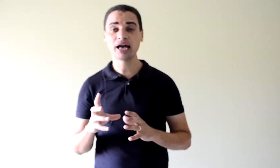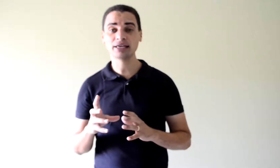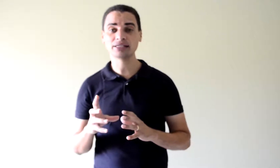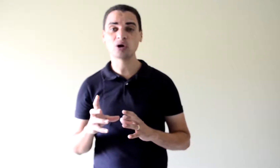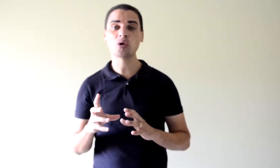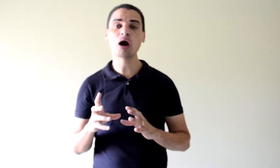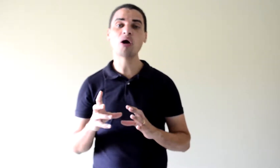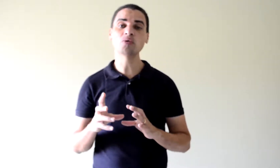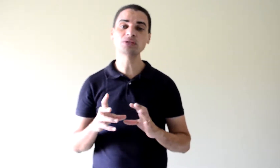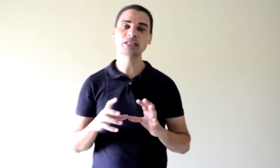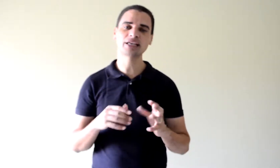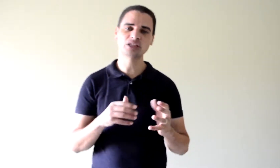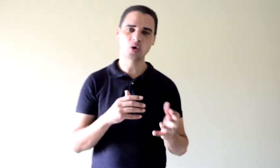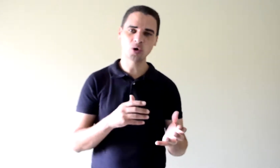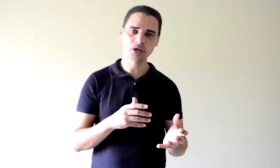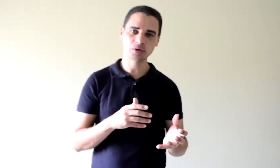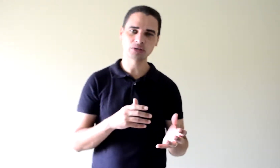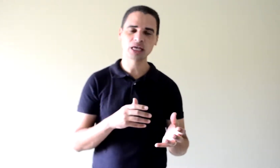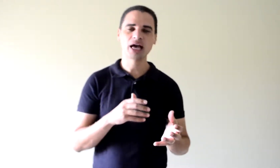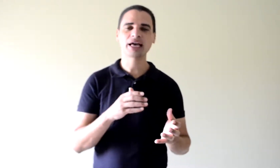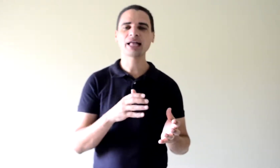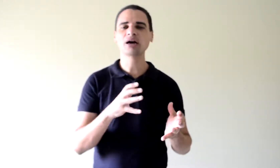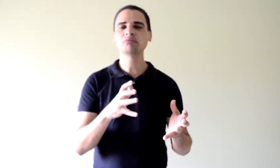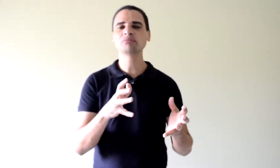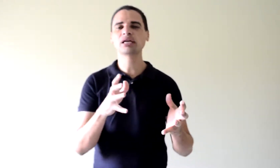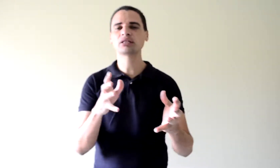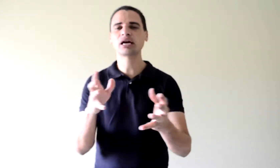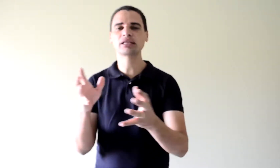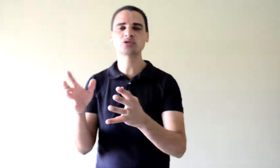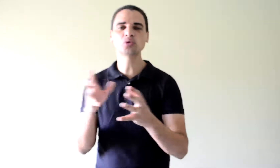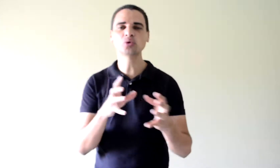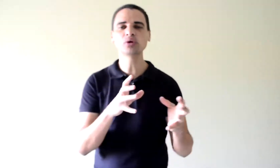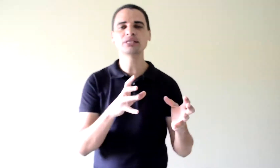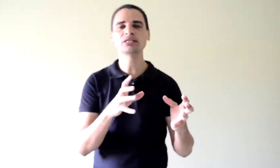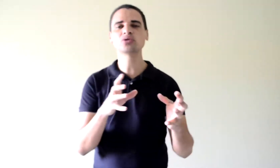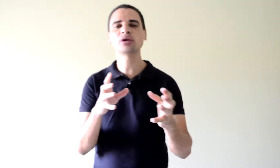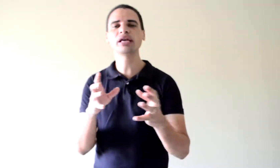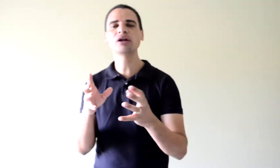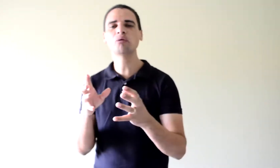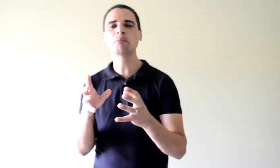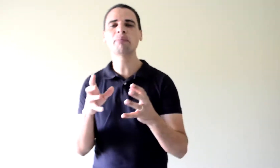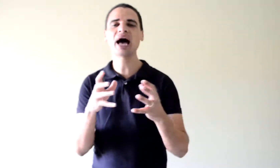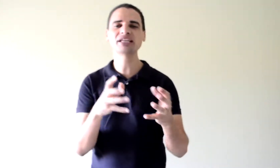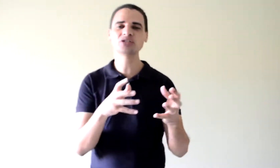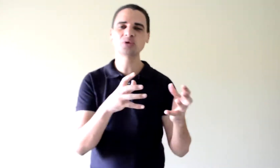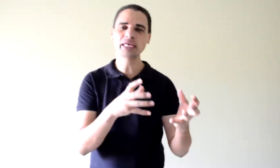sinais ou alguns sinais icônicos, cada um das culturas escolheram partes do